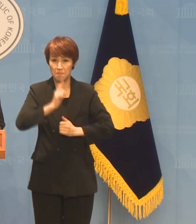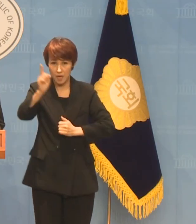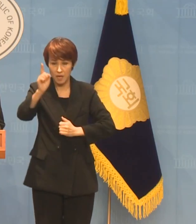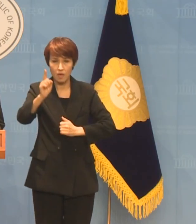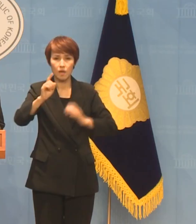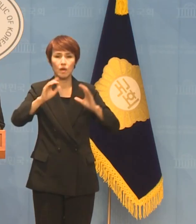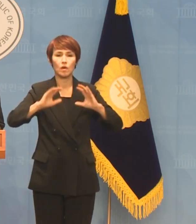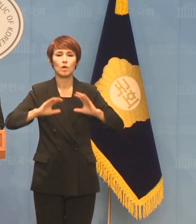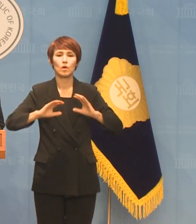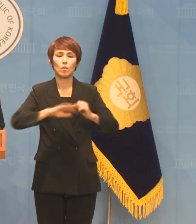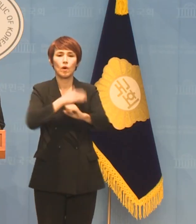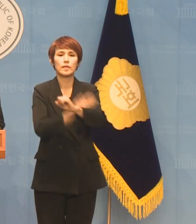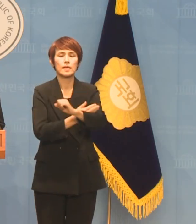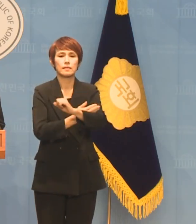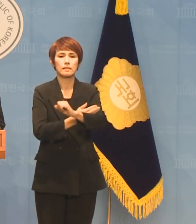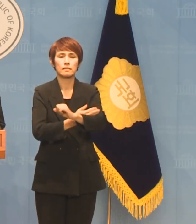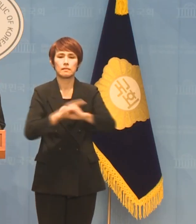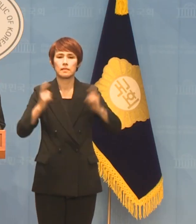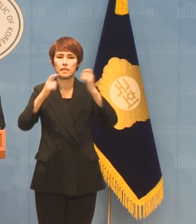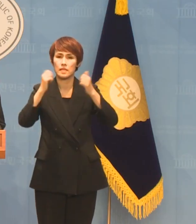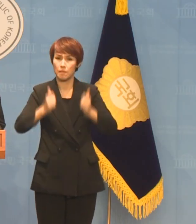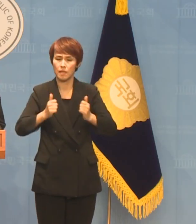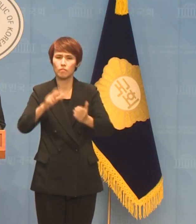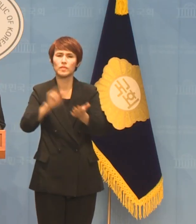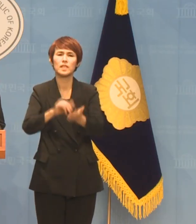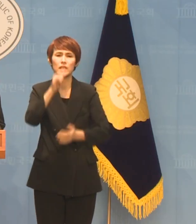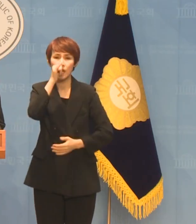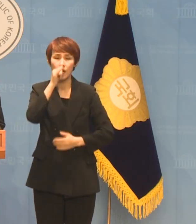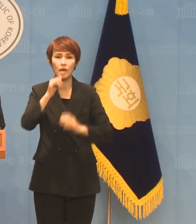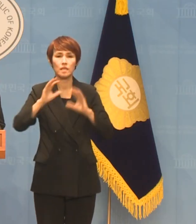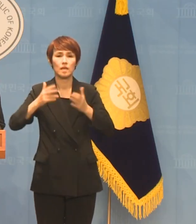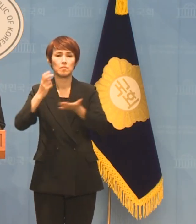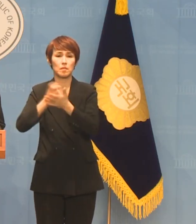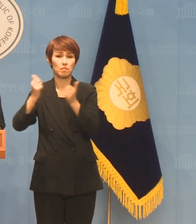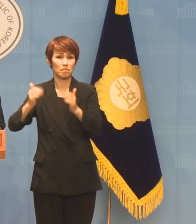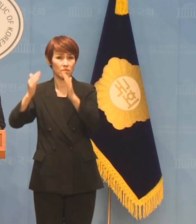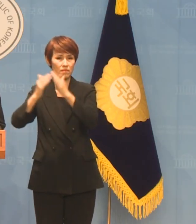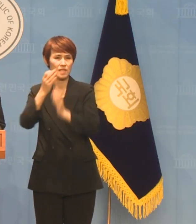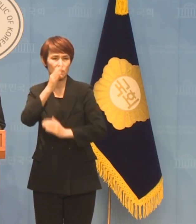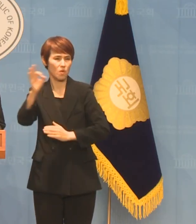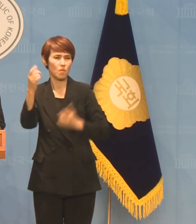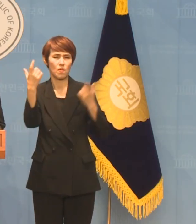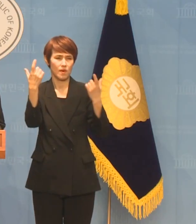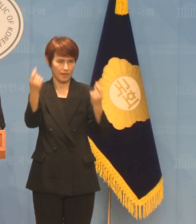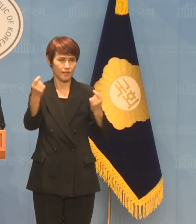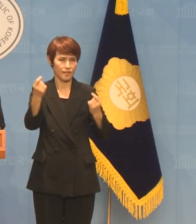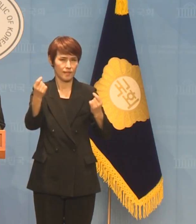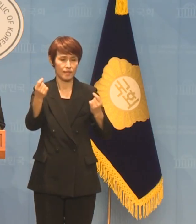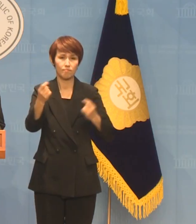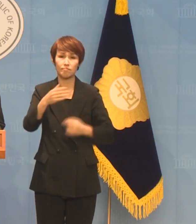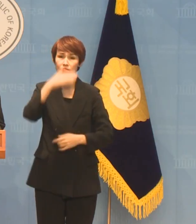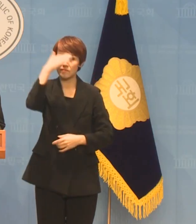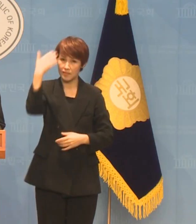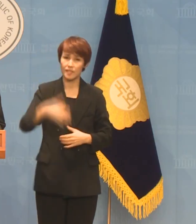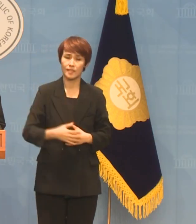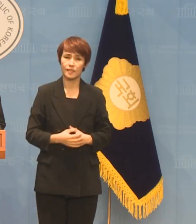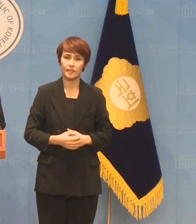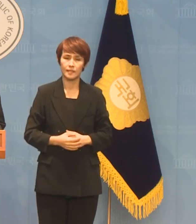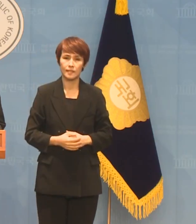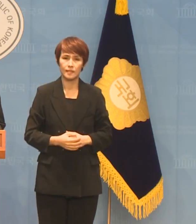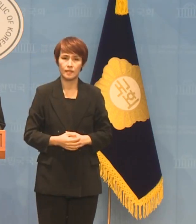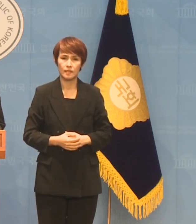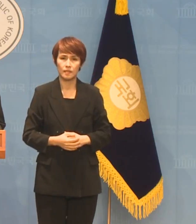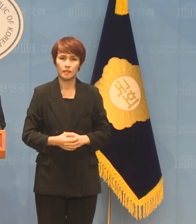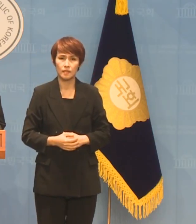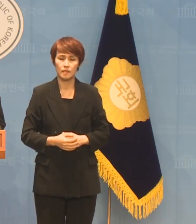중요한 절차적 하자가 있음을 헌재 측이 인정한 것으로 뒤늦게나마 다행입니다.